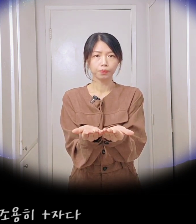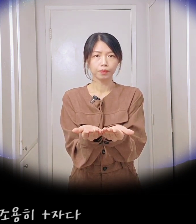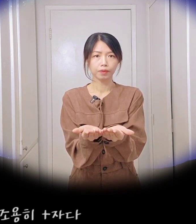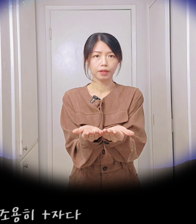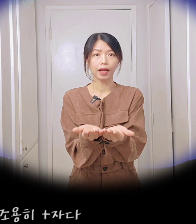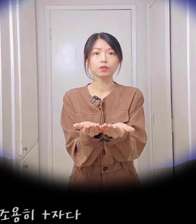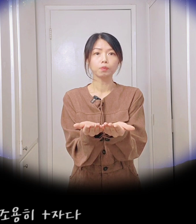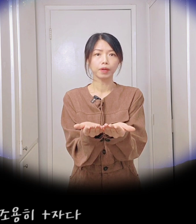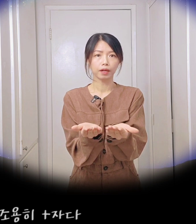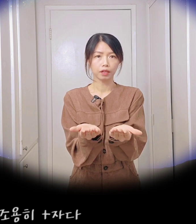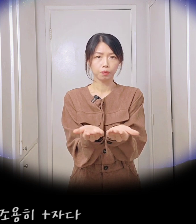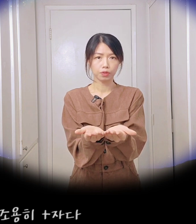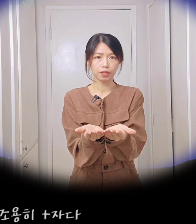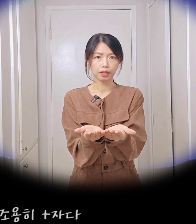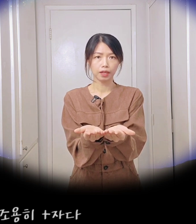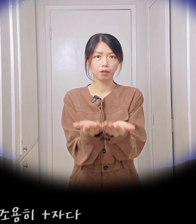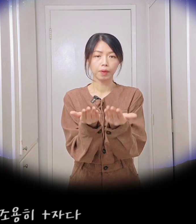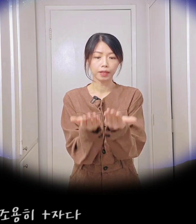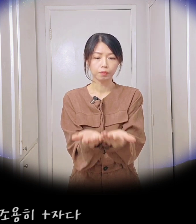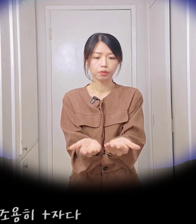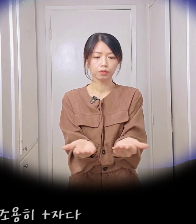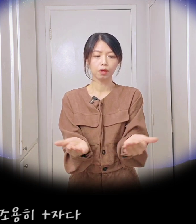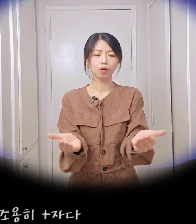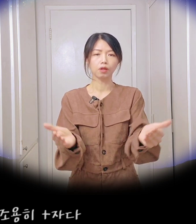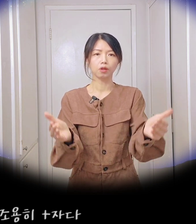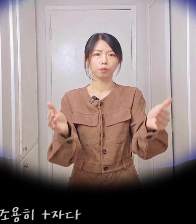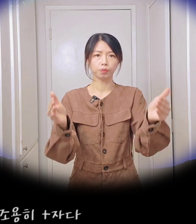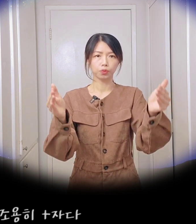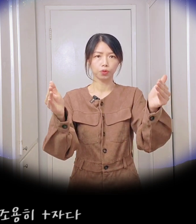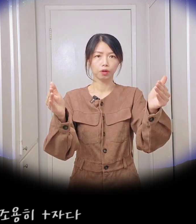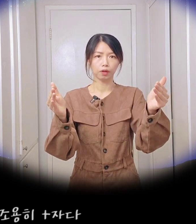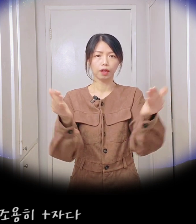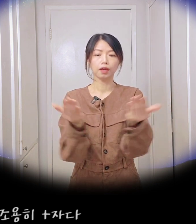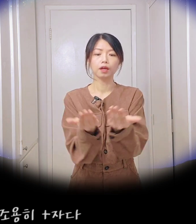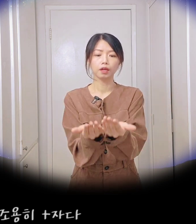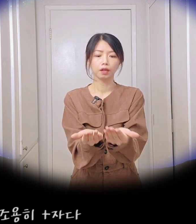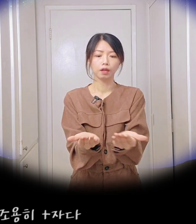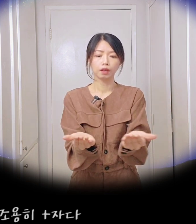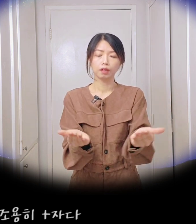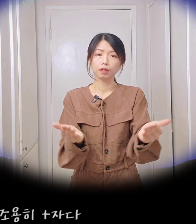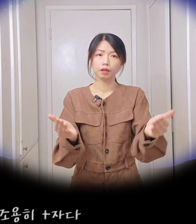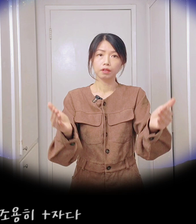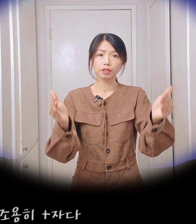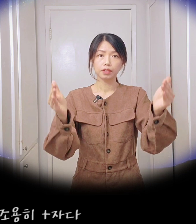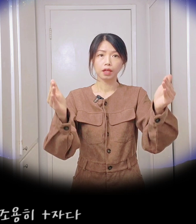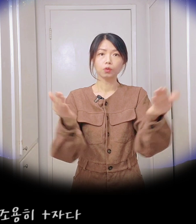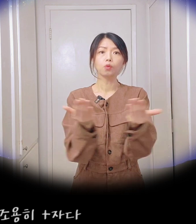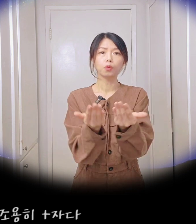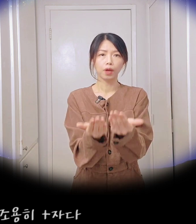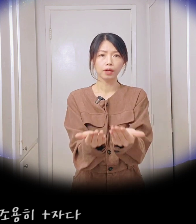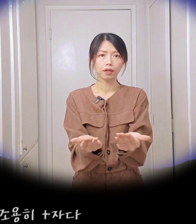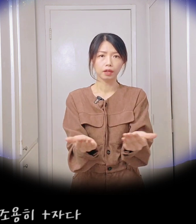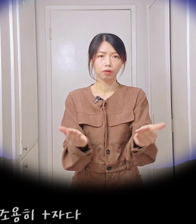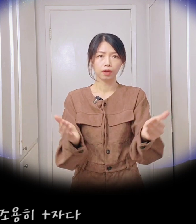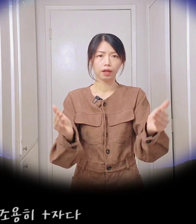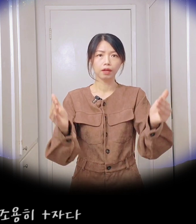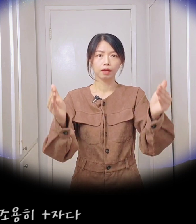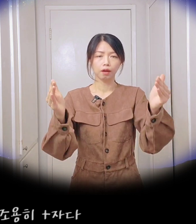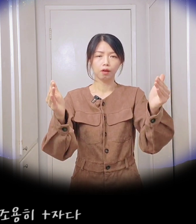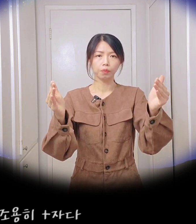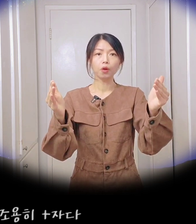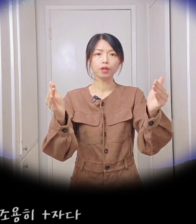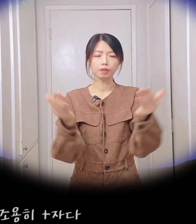손바닥으로 양손바닥을 이렇게 붙인 상태에서 바닥부터 옆으로 이렇게 그릇이나 통 모양을